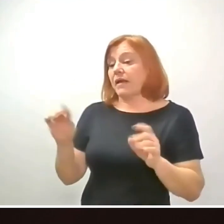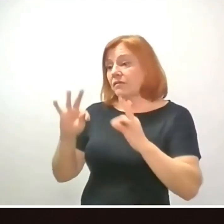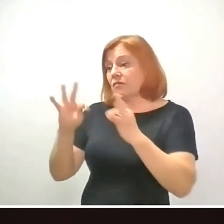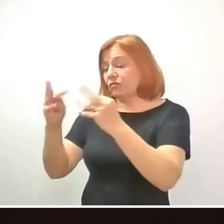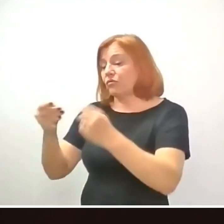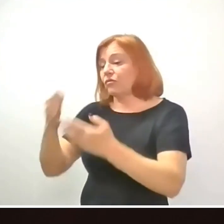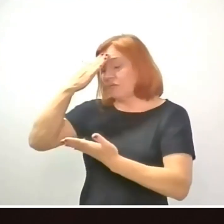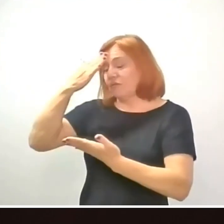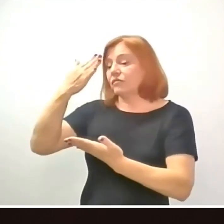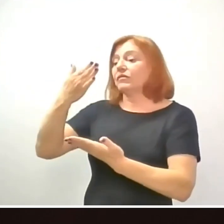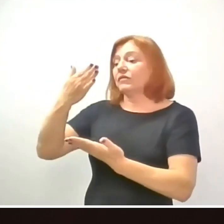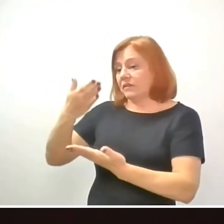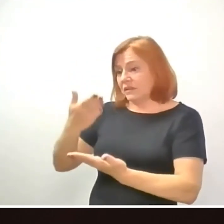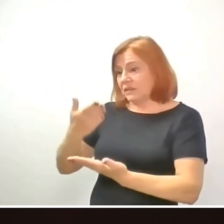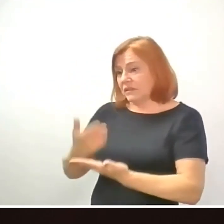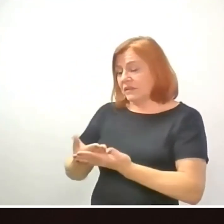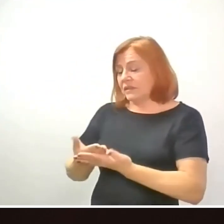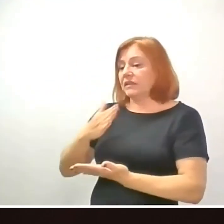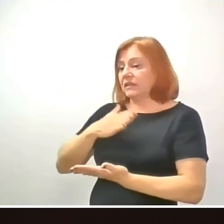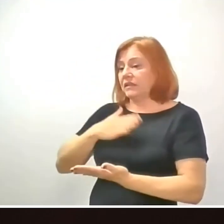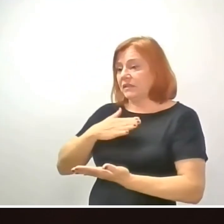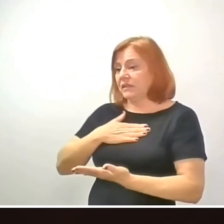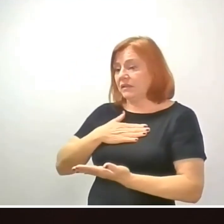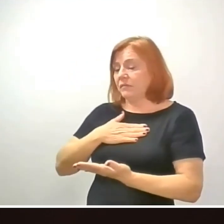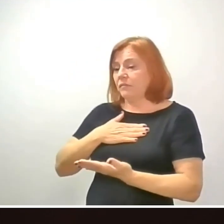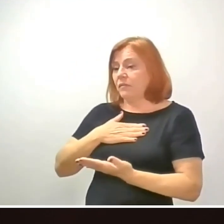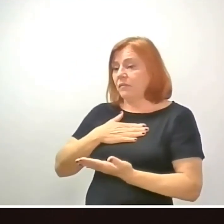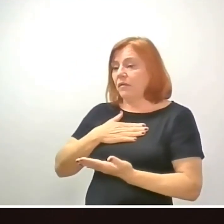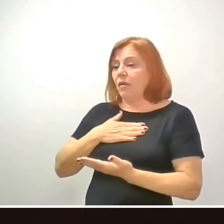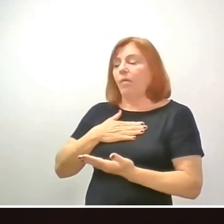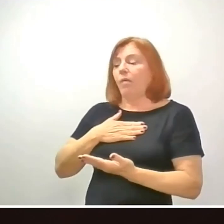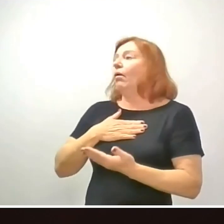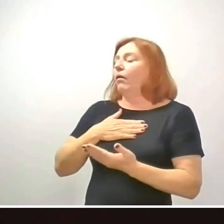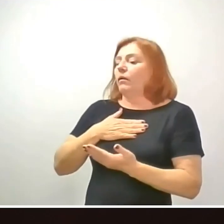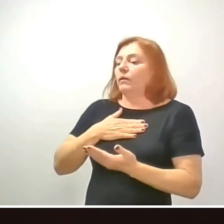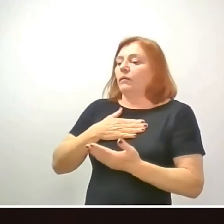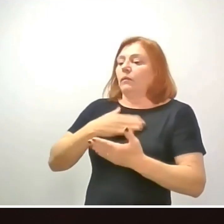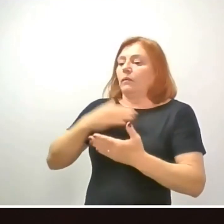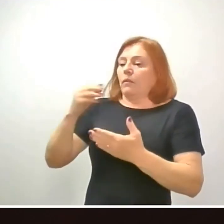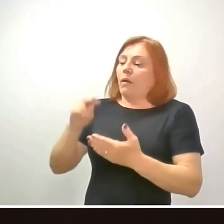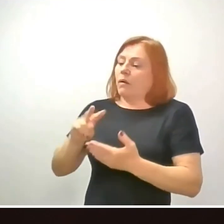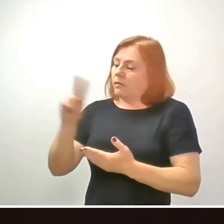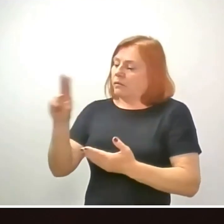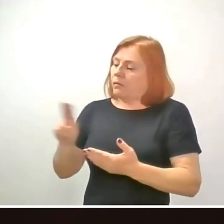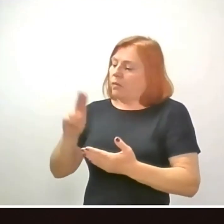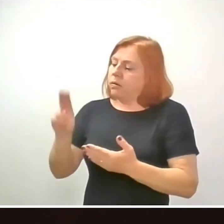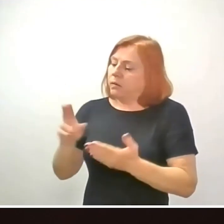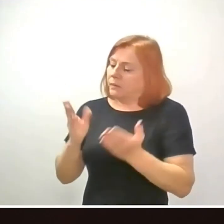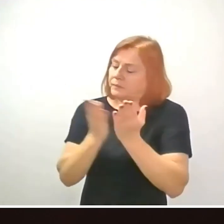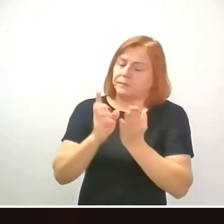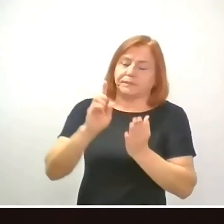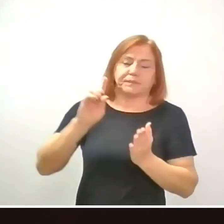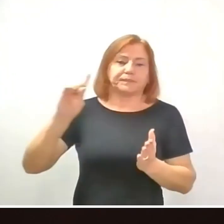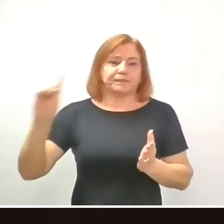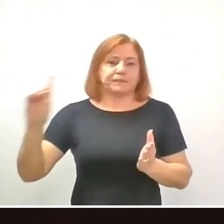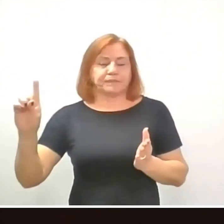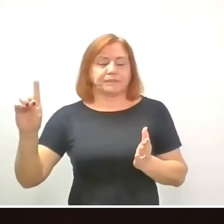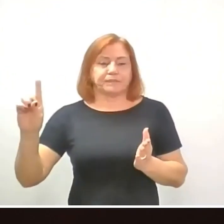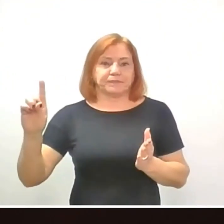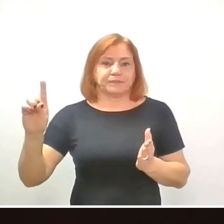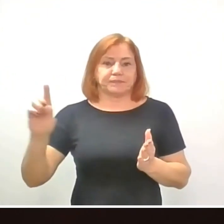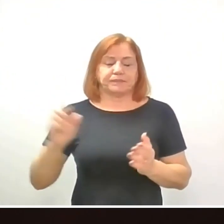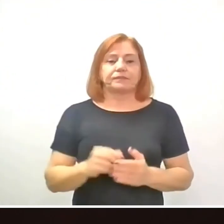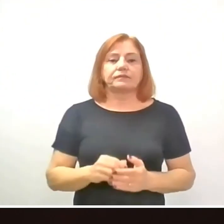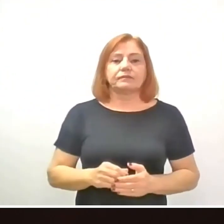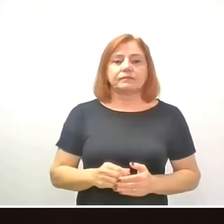da sua palavra. É a palavra, irmãos, que produz a fé, a fim